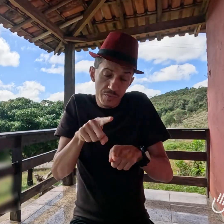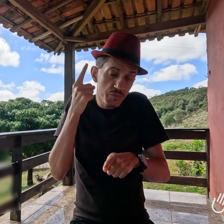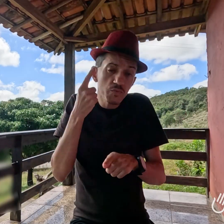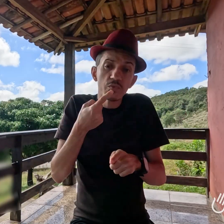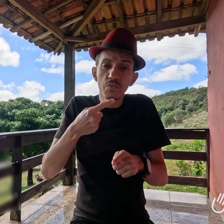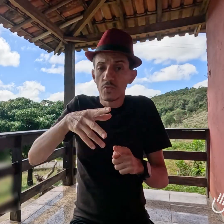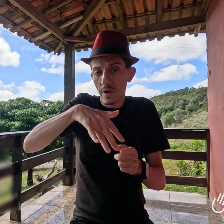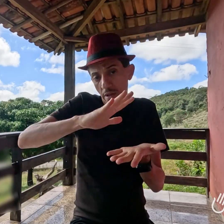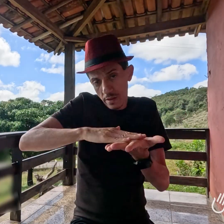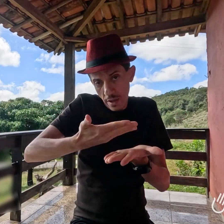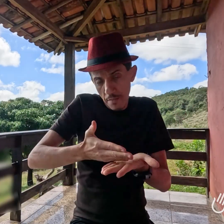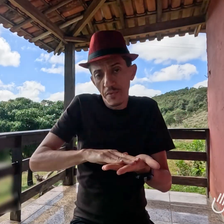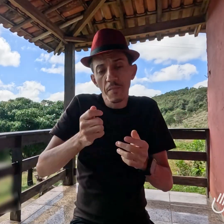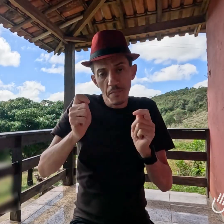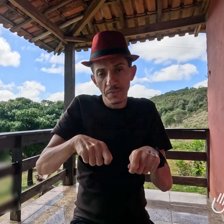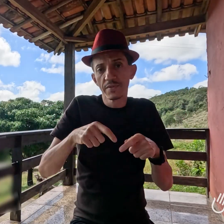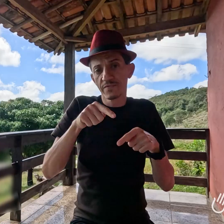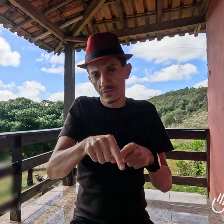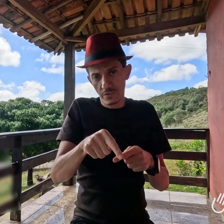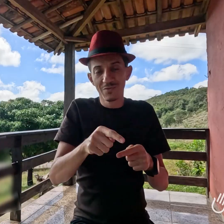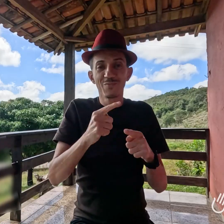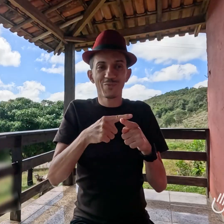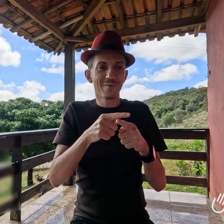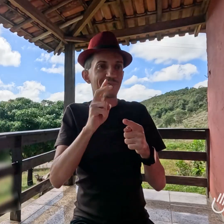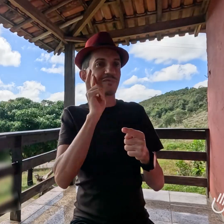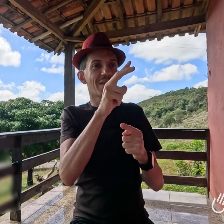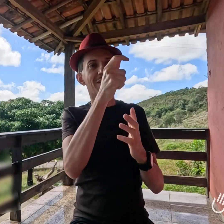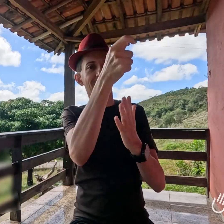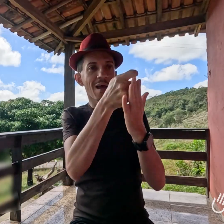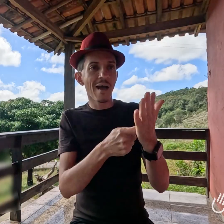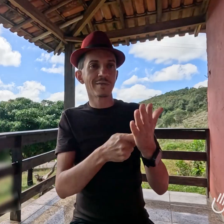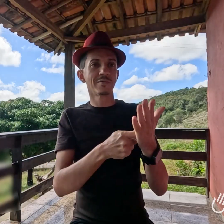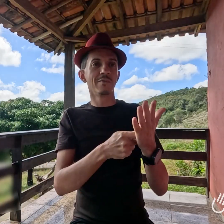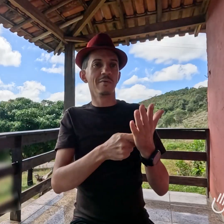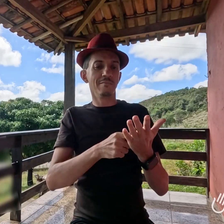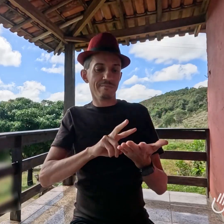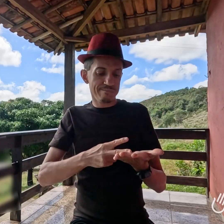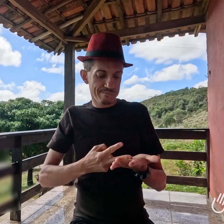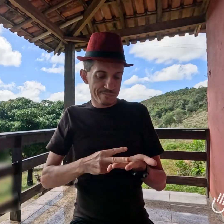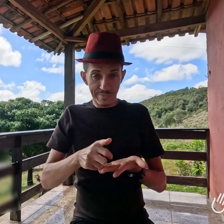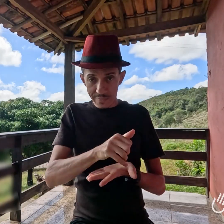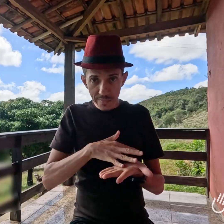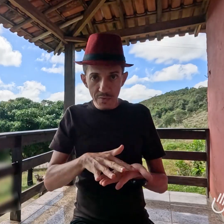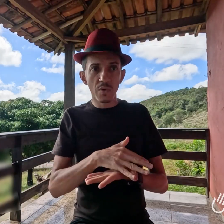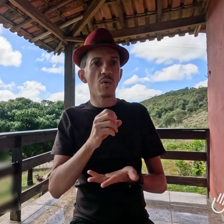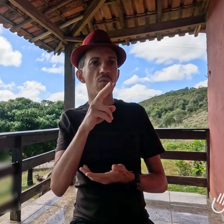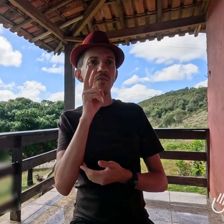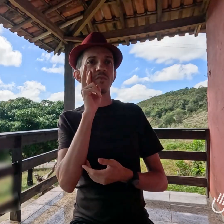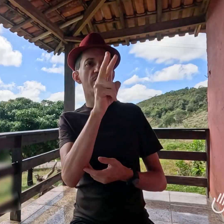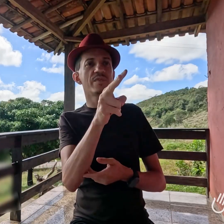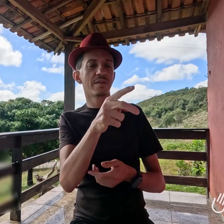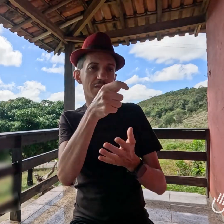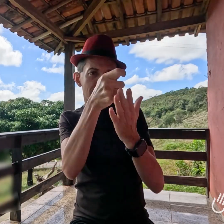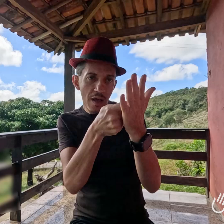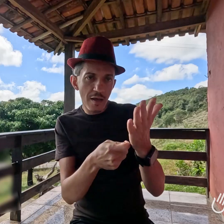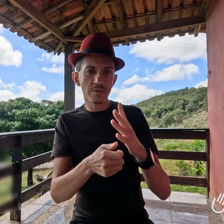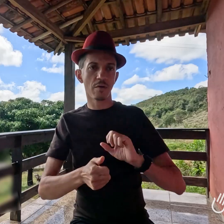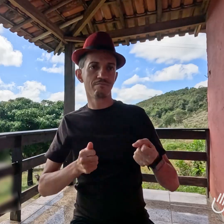para que quer seja você ouvinte e queira se desenvolver como intérprete, quer seja você surdo e quer se desenvolver como intérprete,